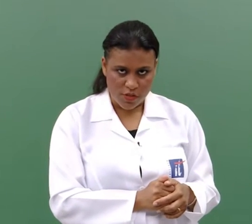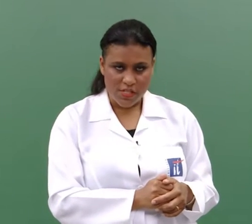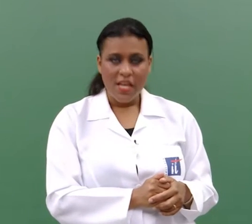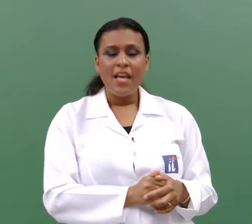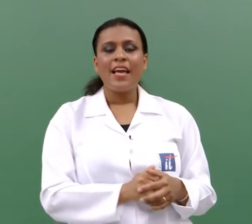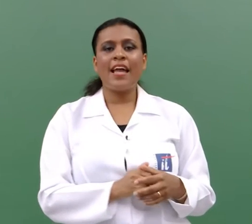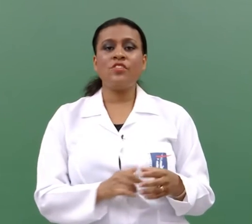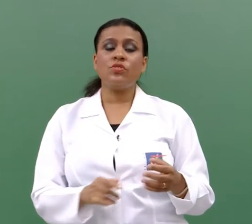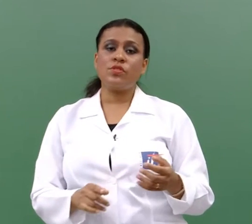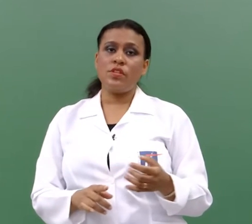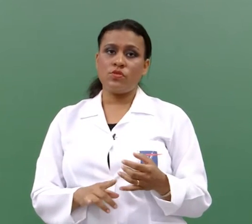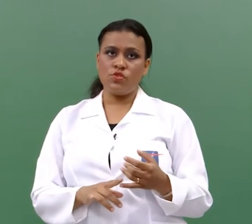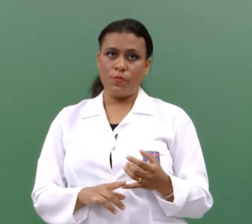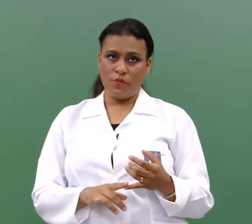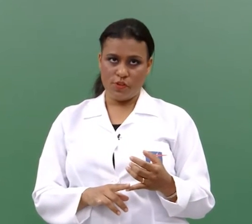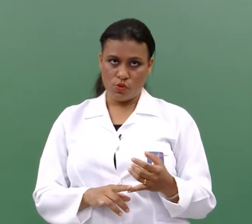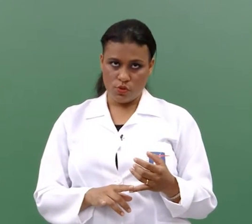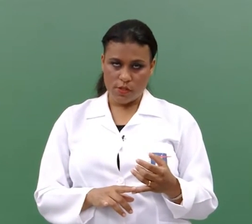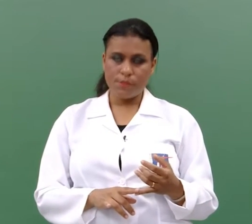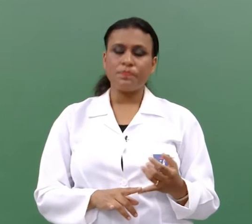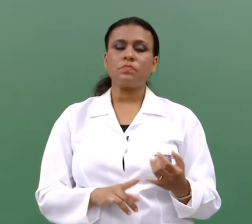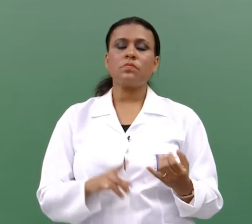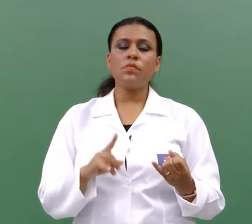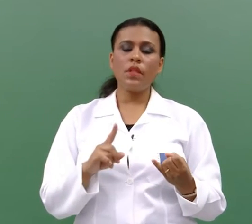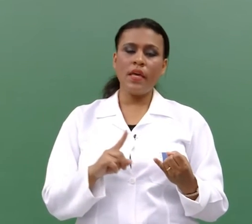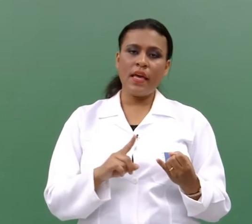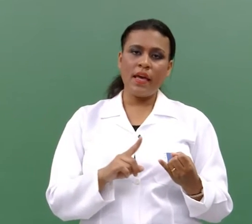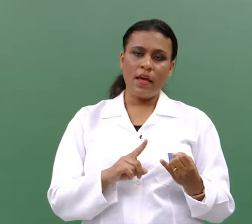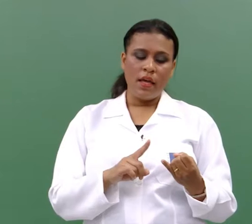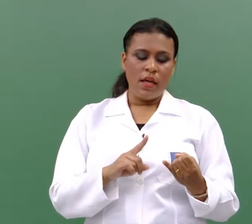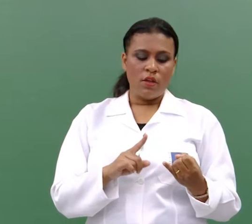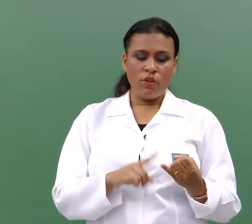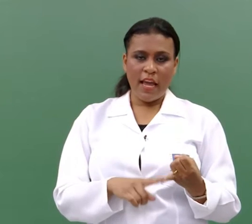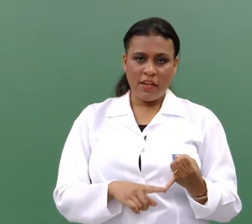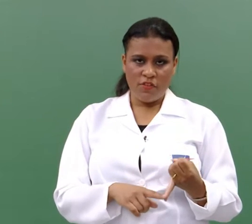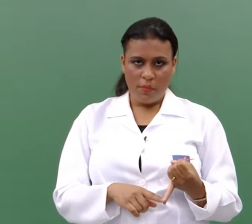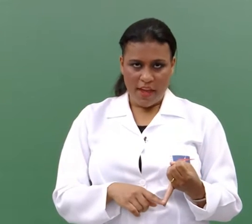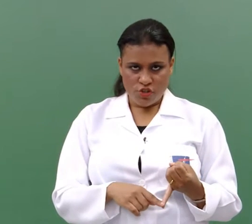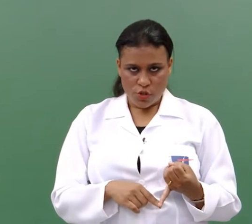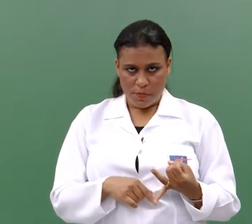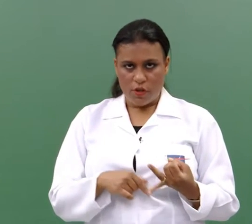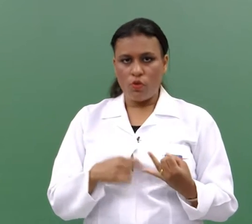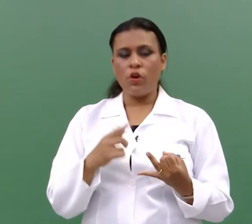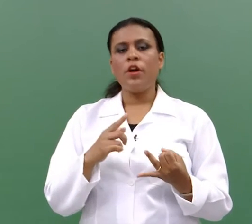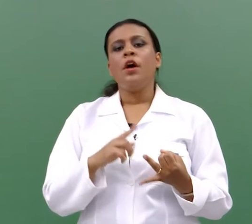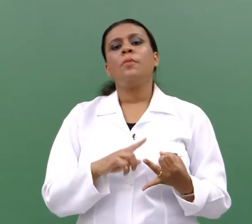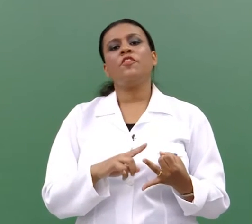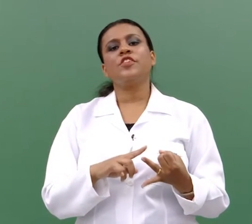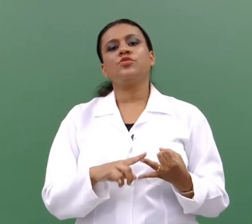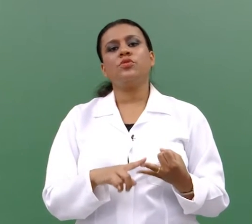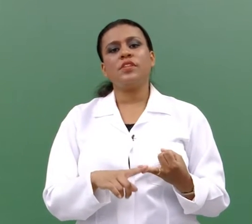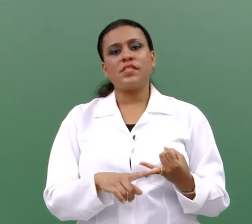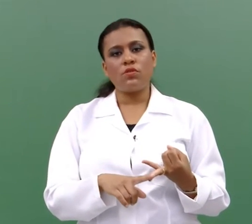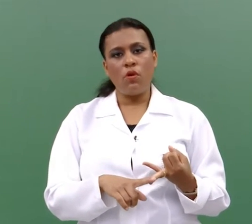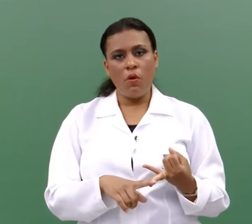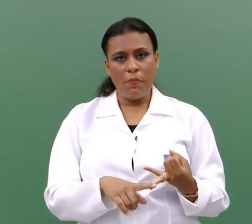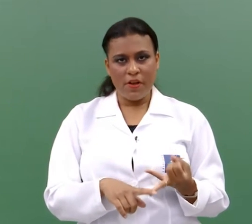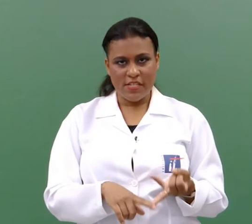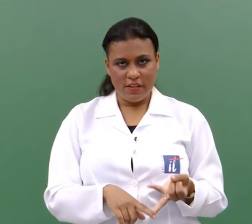professores. Garantiu-se isso de professores em nível médio e superior, professores com